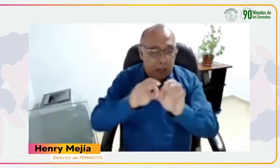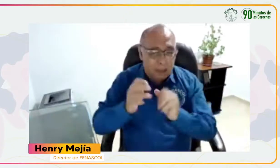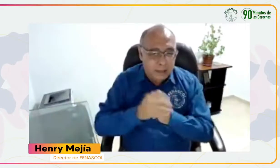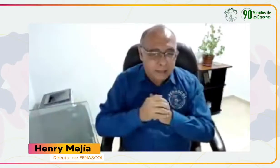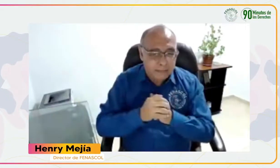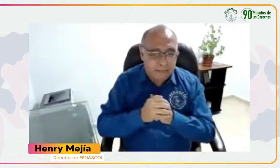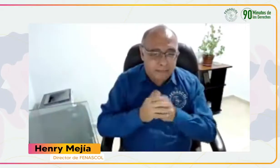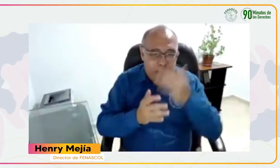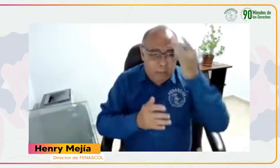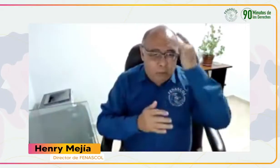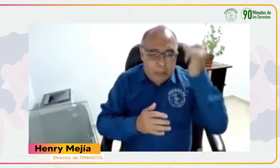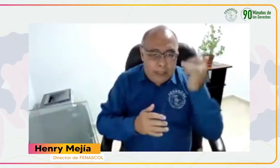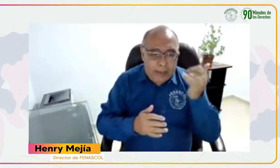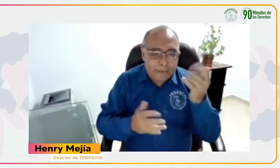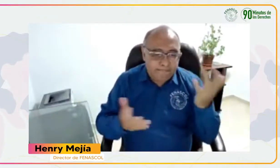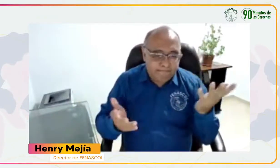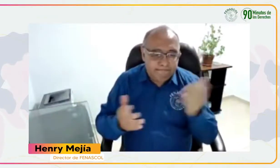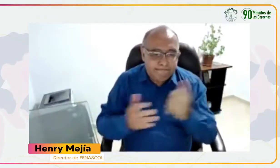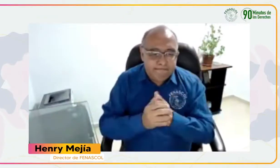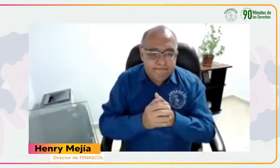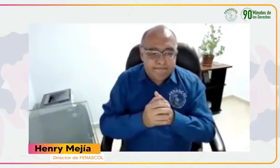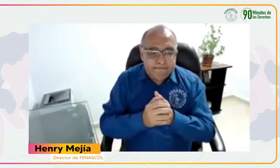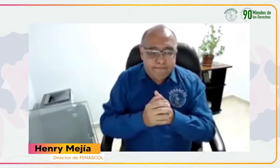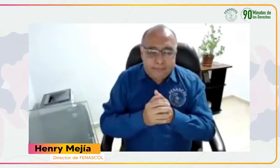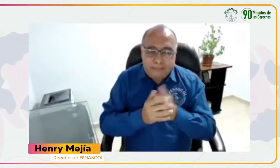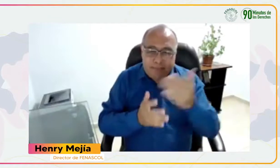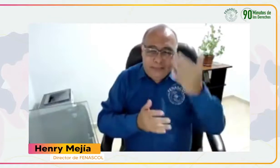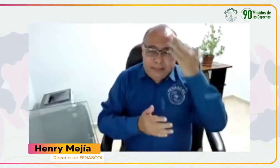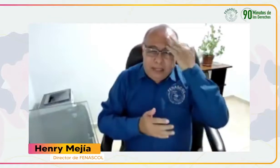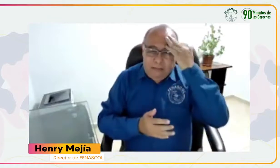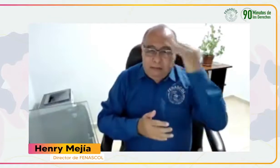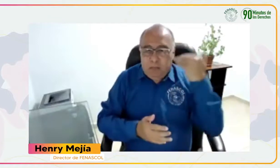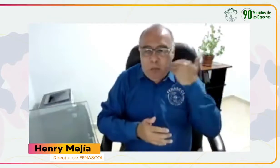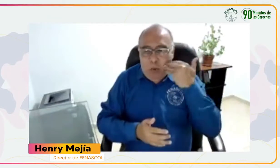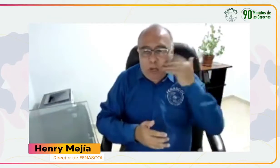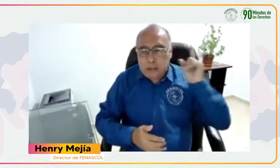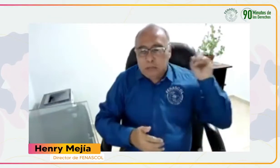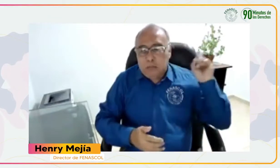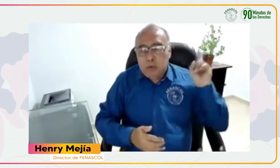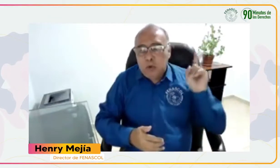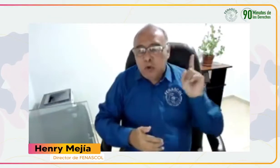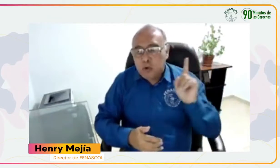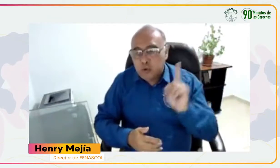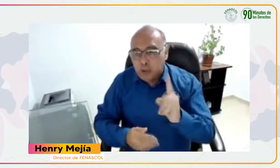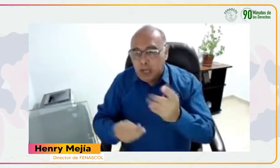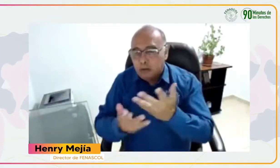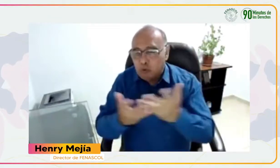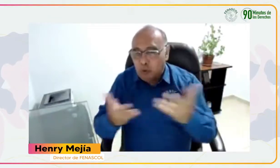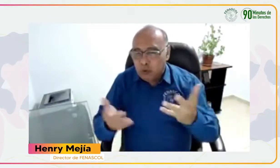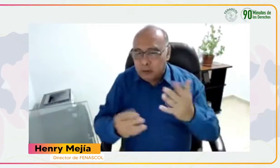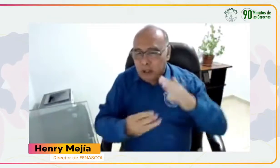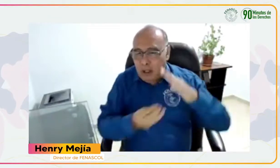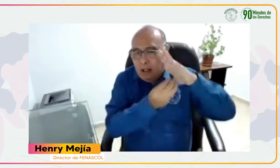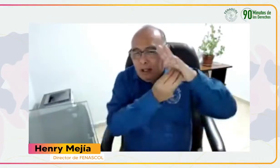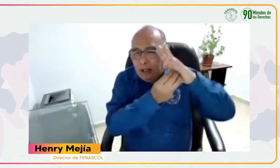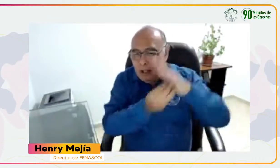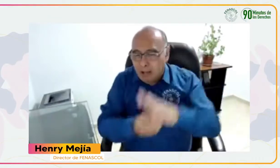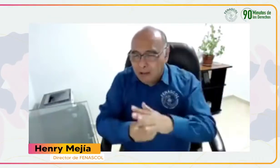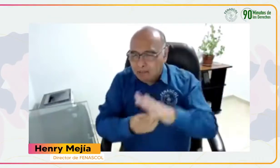este espacio es muy, muy importante. Y esto se debe a que, como sabemos, las mujeres durante muchísimos